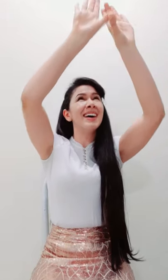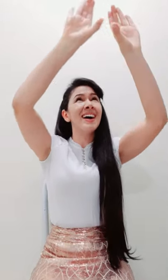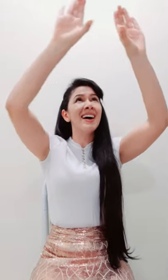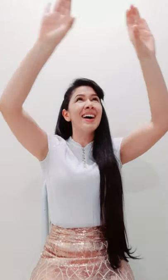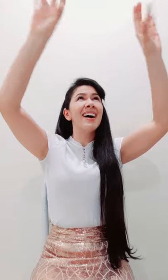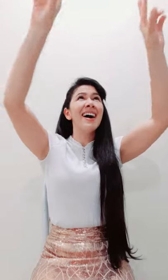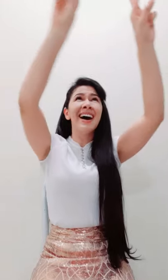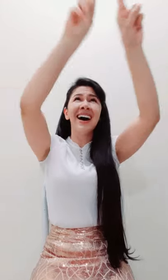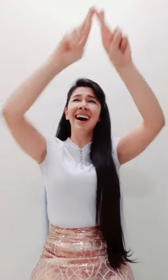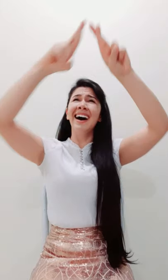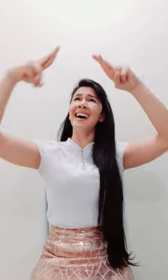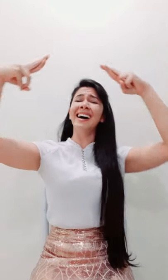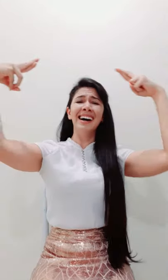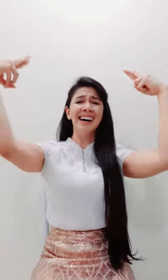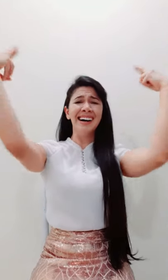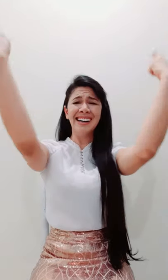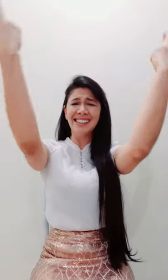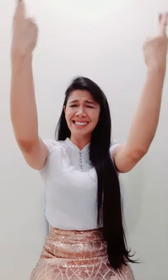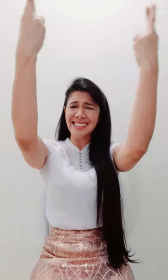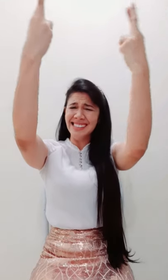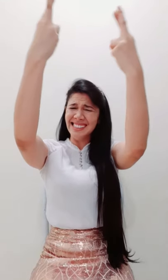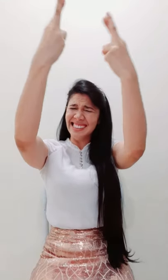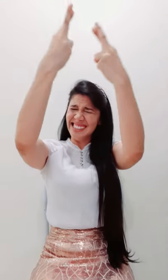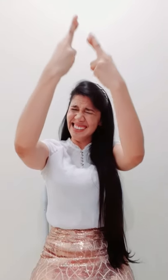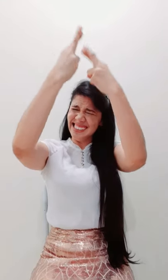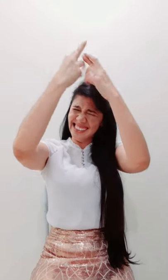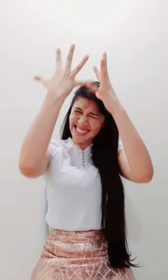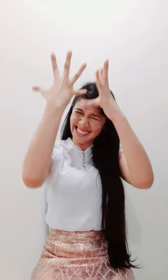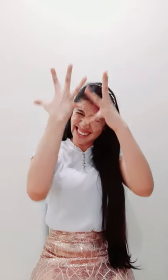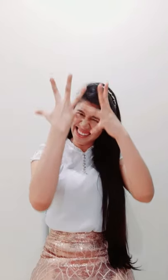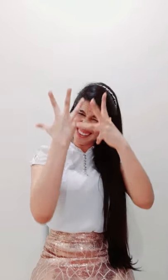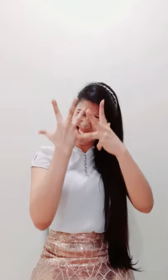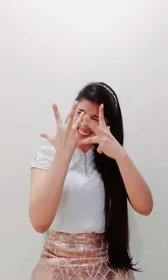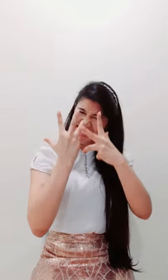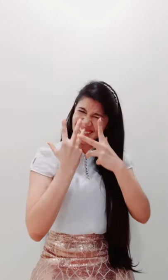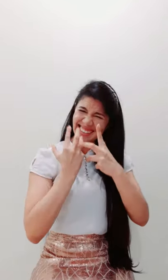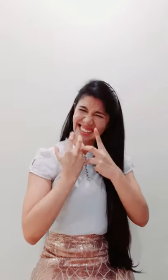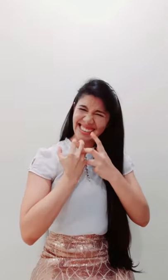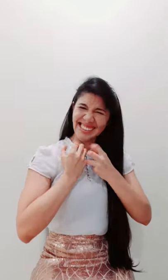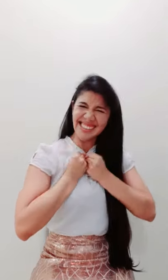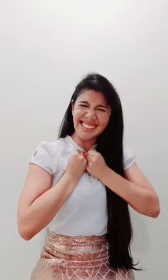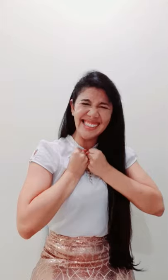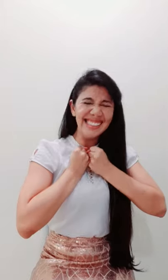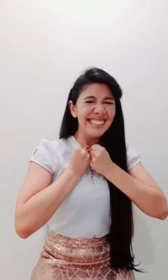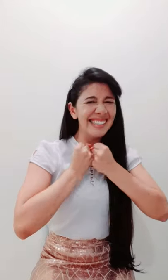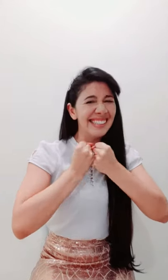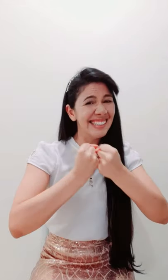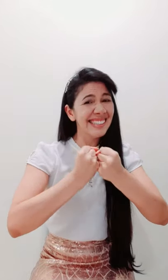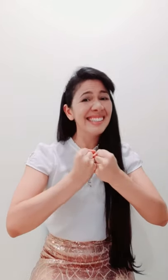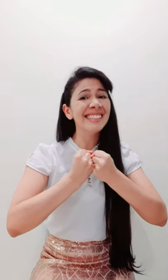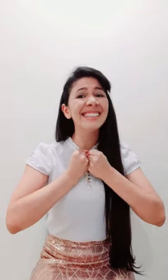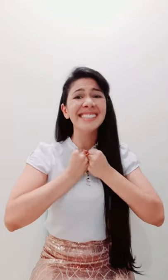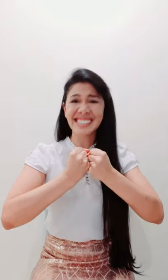Para o reino receber Eis que vem